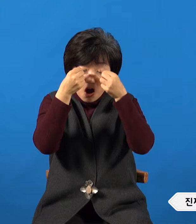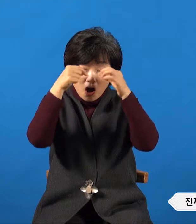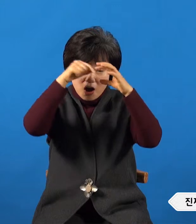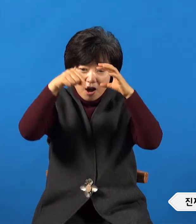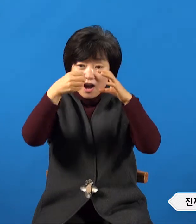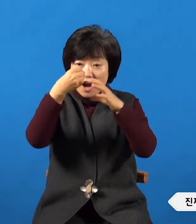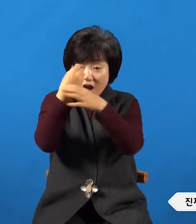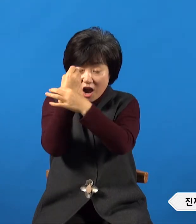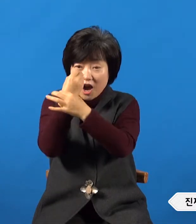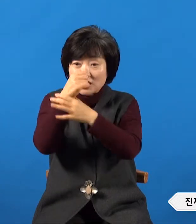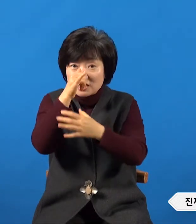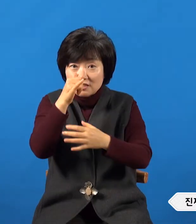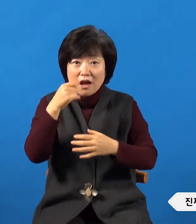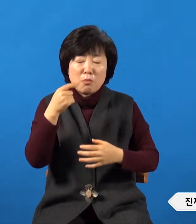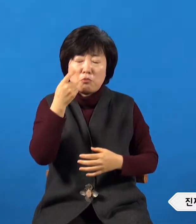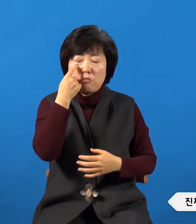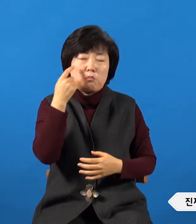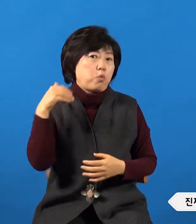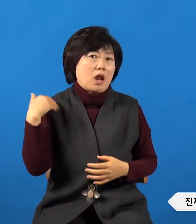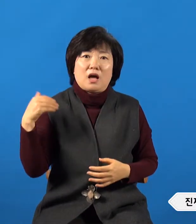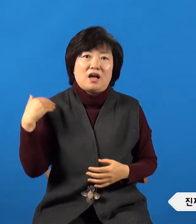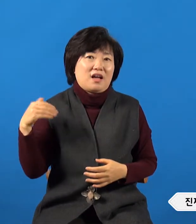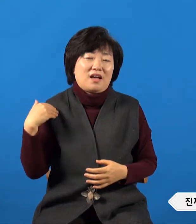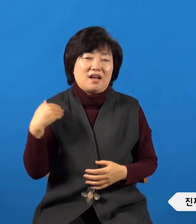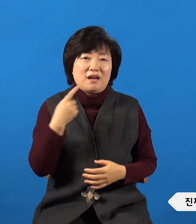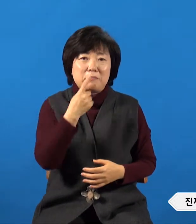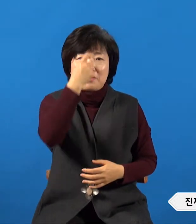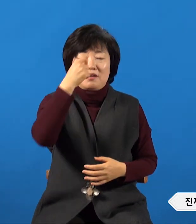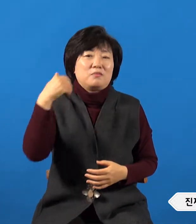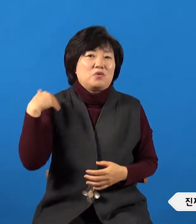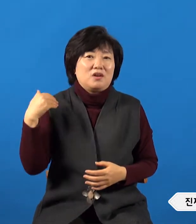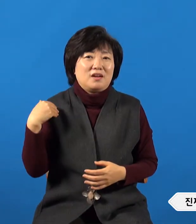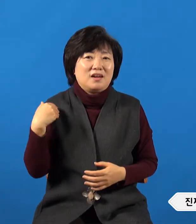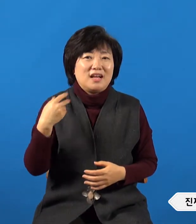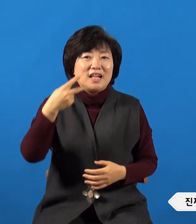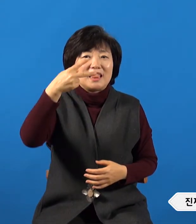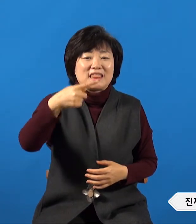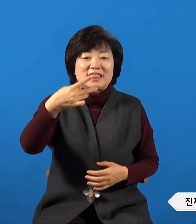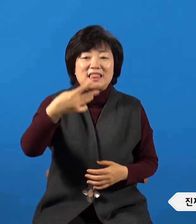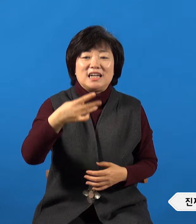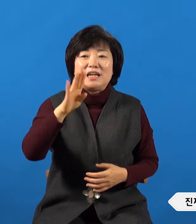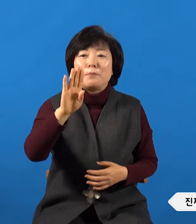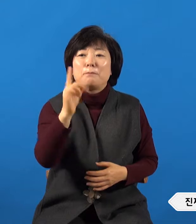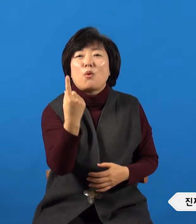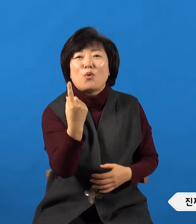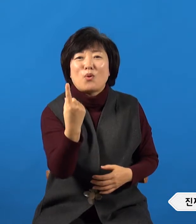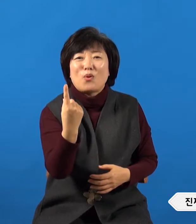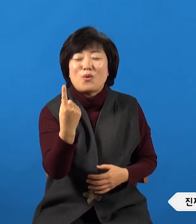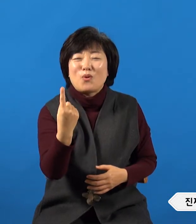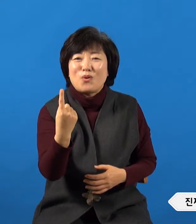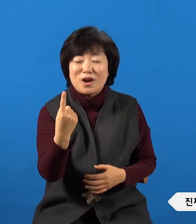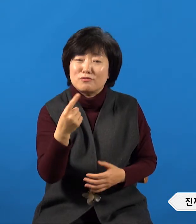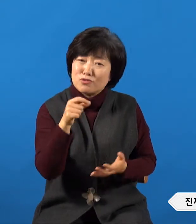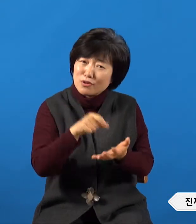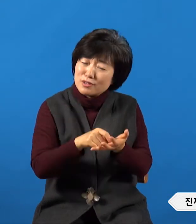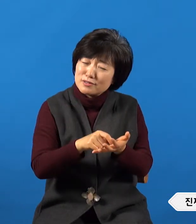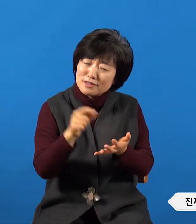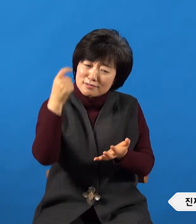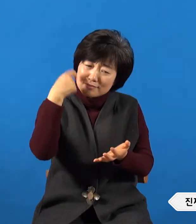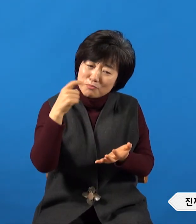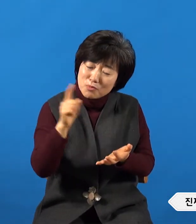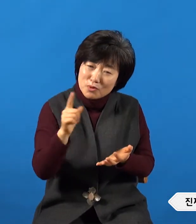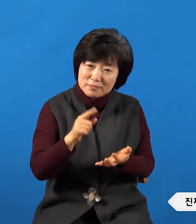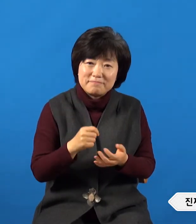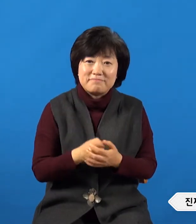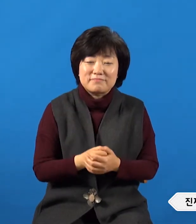성경은 말씀하고 있습니다. 들보하면 느낌이 착 오지 않습니다. 이 말씀을 좀 더 제대로